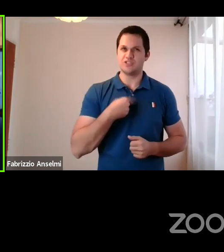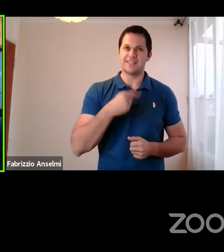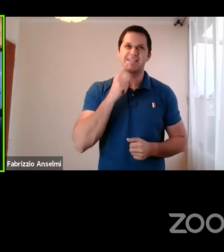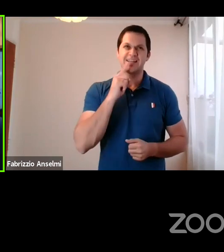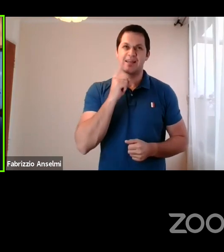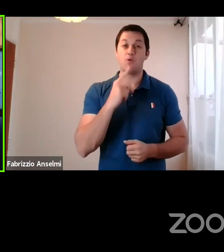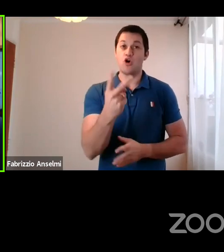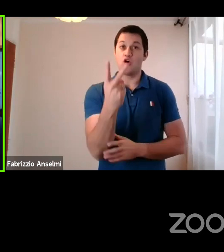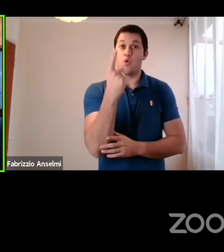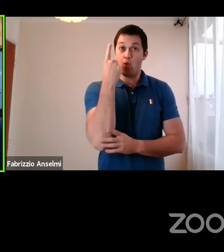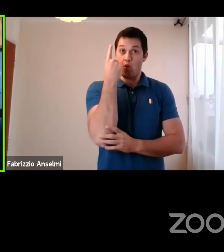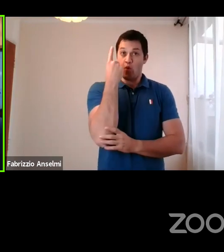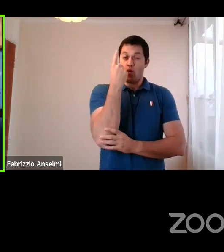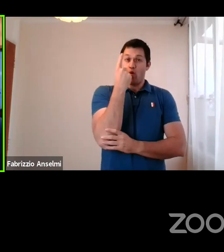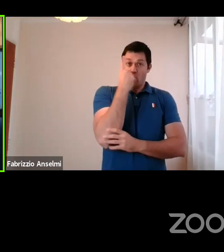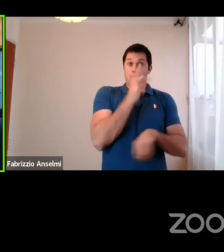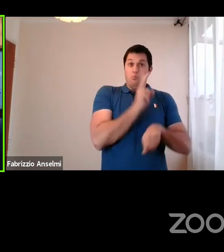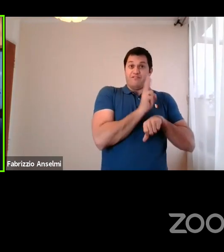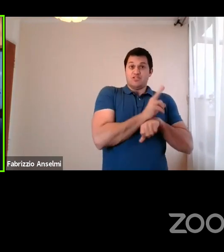de lo que es